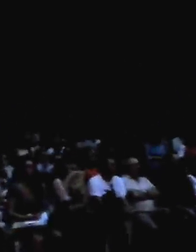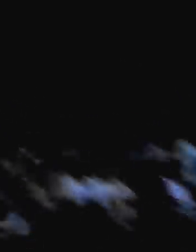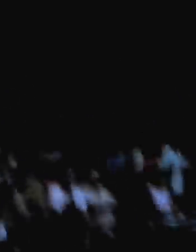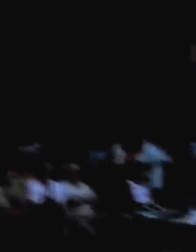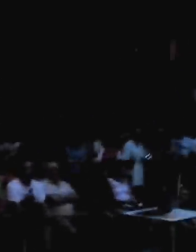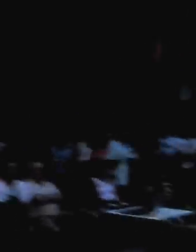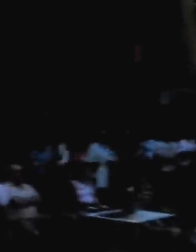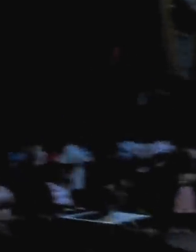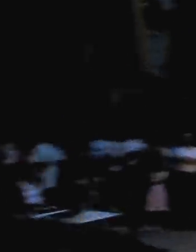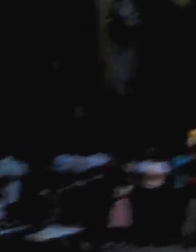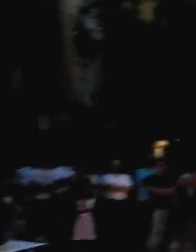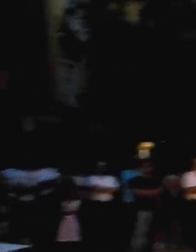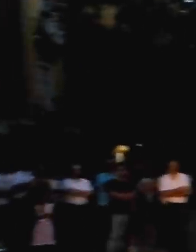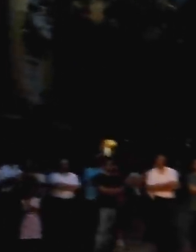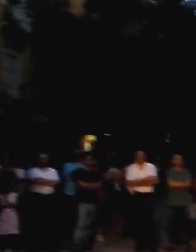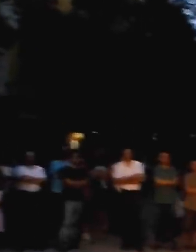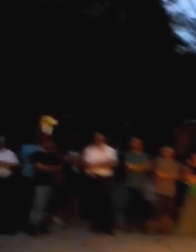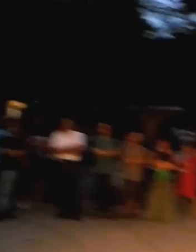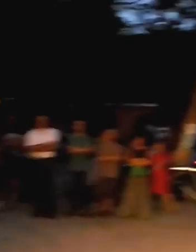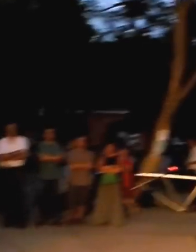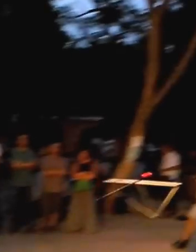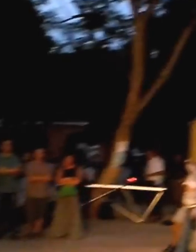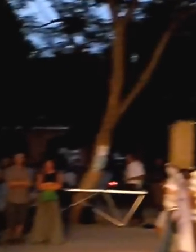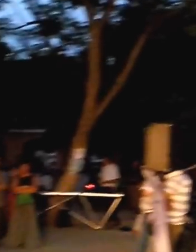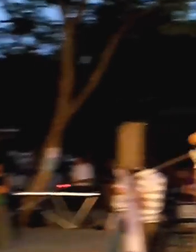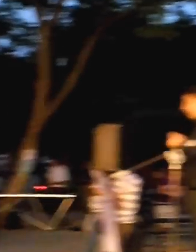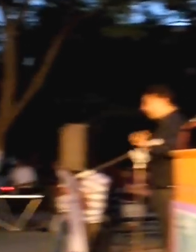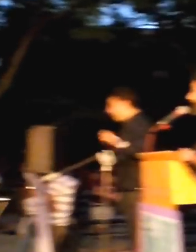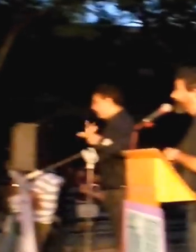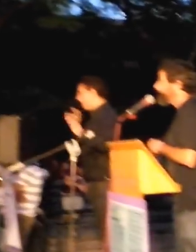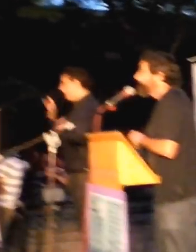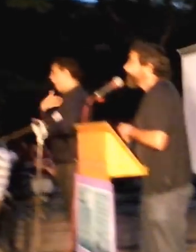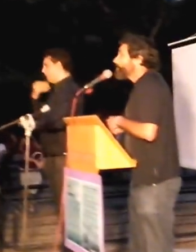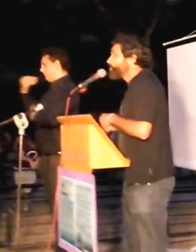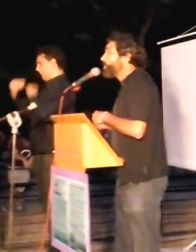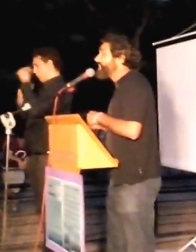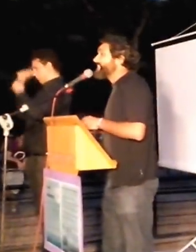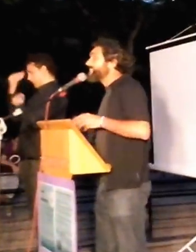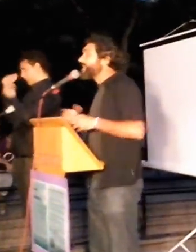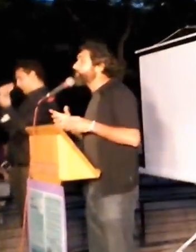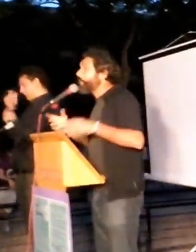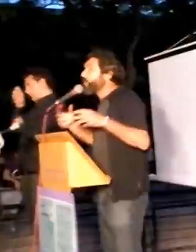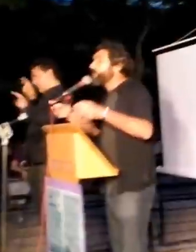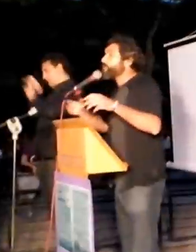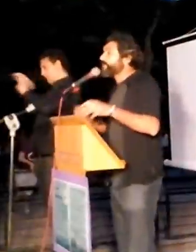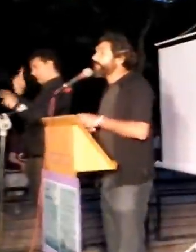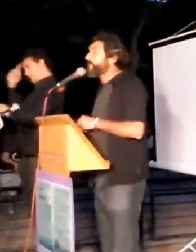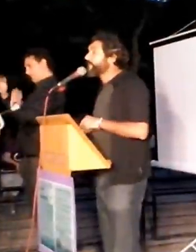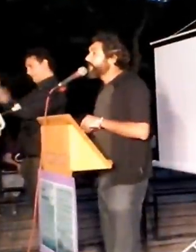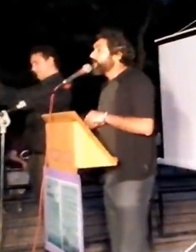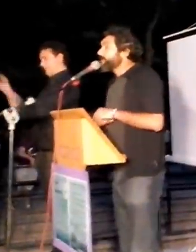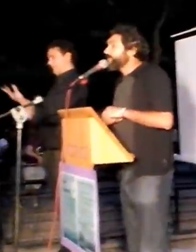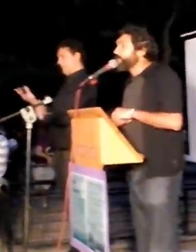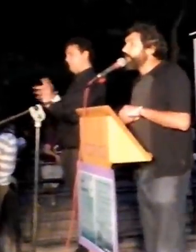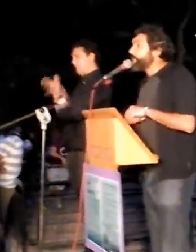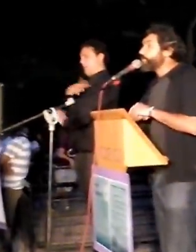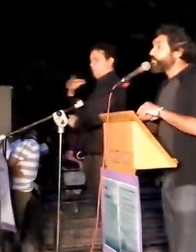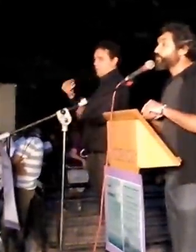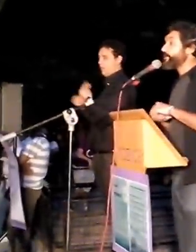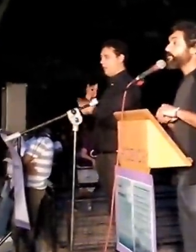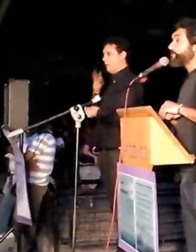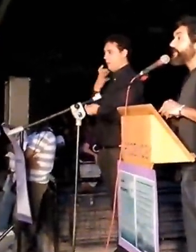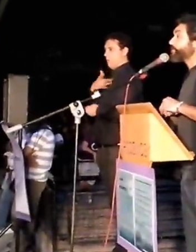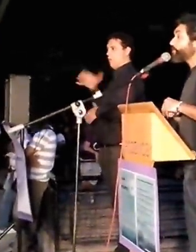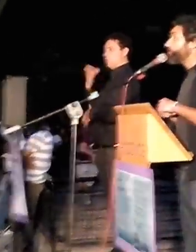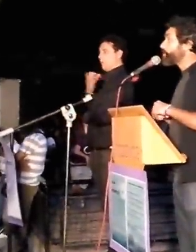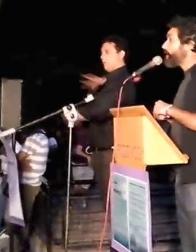porque puede hacer política, se hace preguntas, y muchas de las preguntas que se hace son esas: ¿qué podemos hacer si tomamos